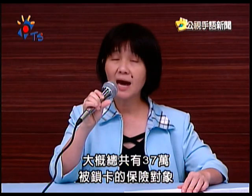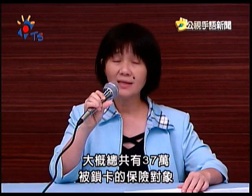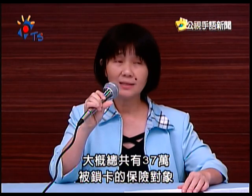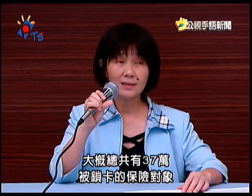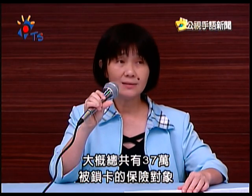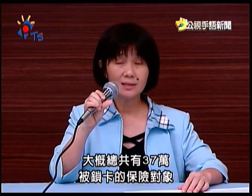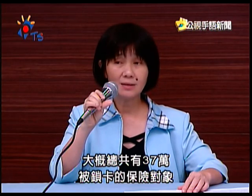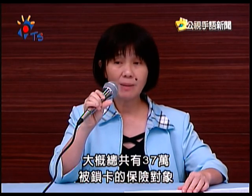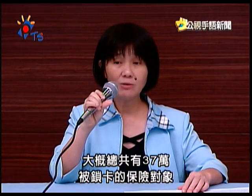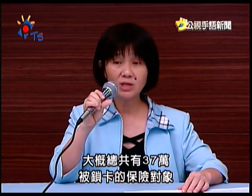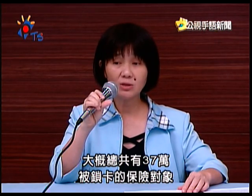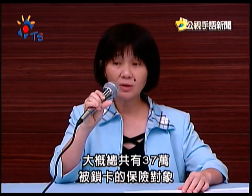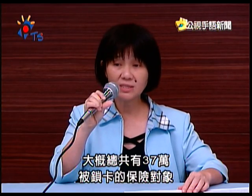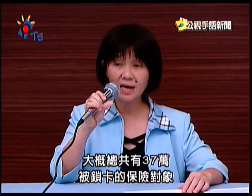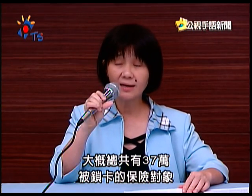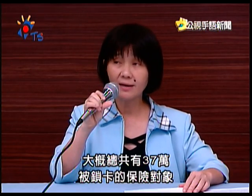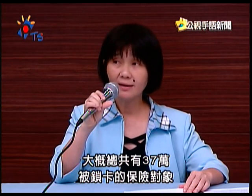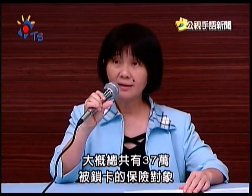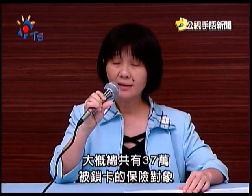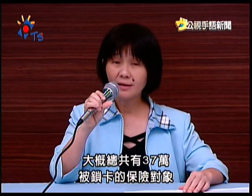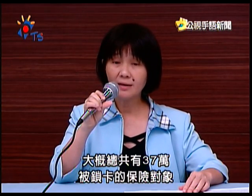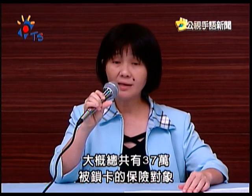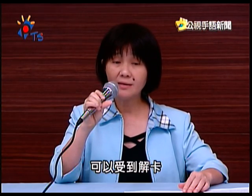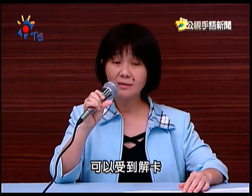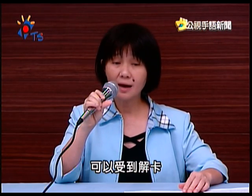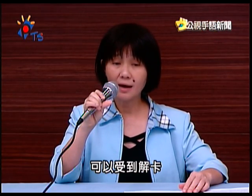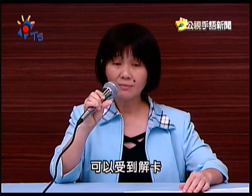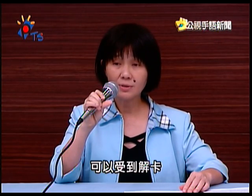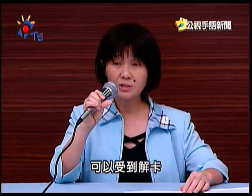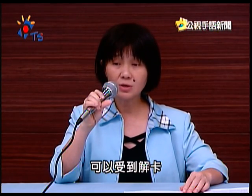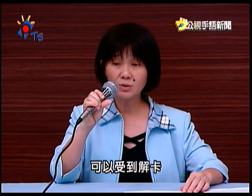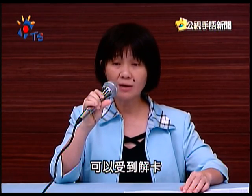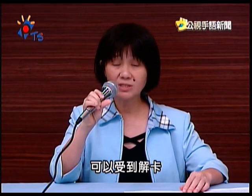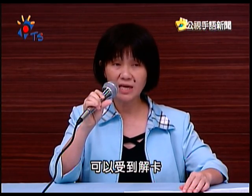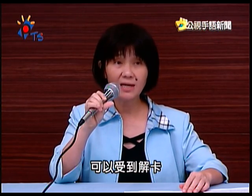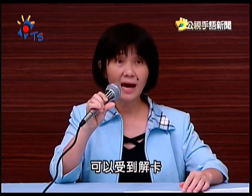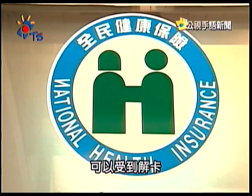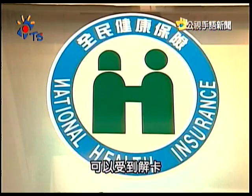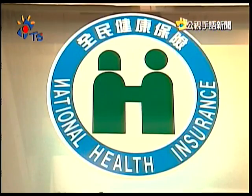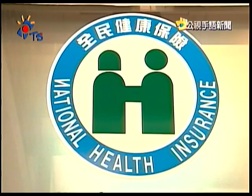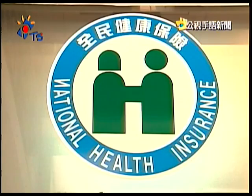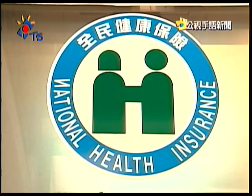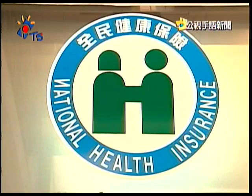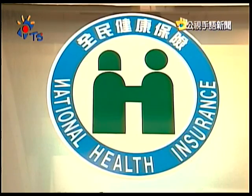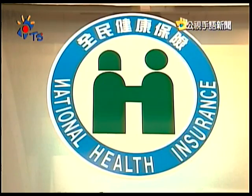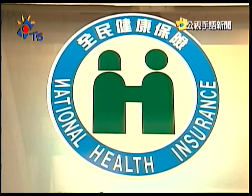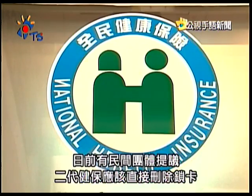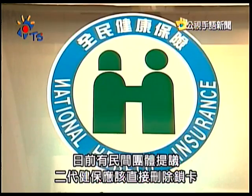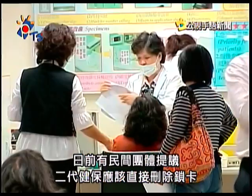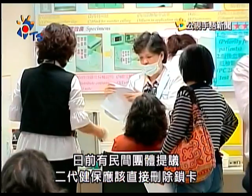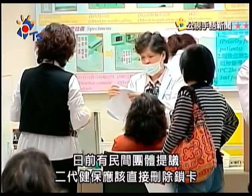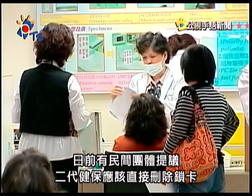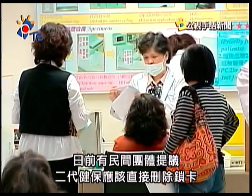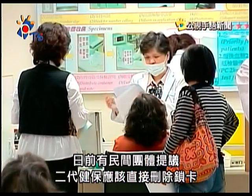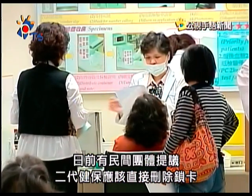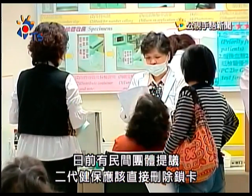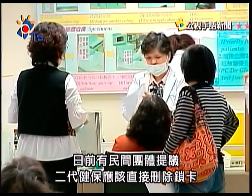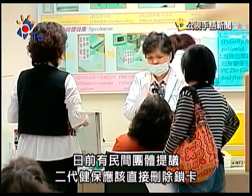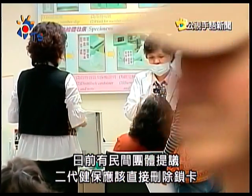的这个保险对象呢，可以受到解卡。 日前有民间团体提议，二代健保应该